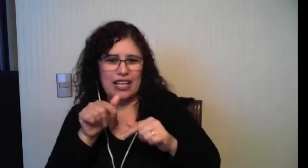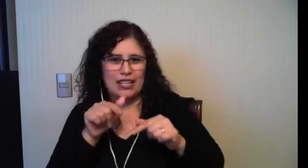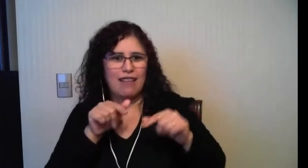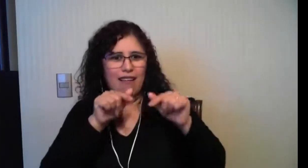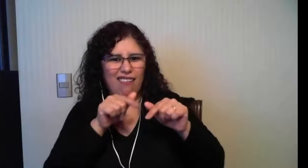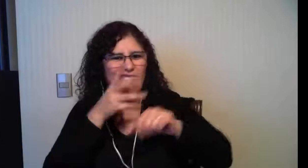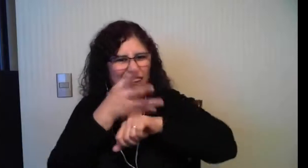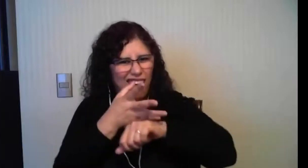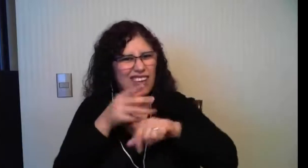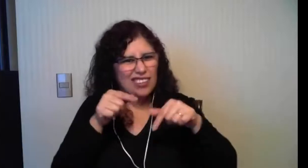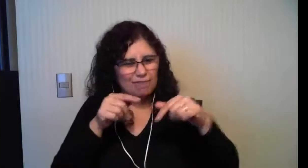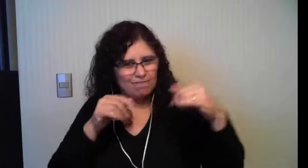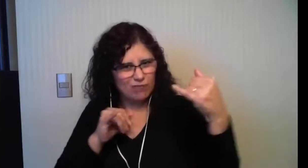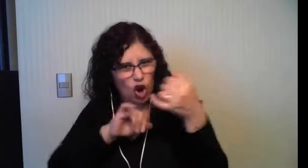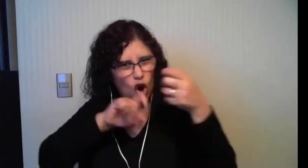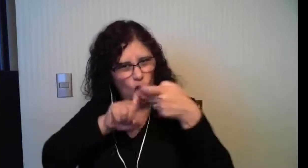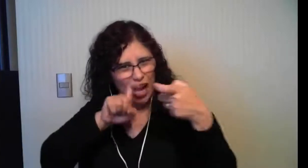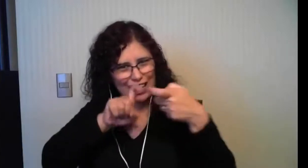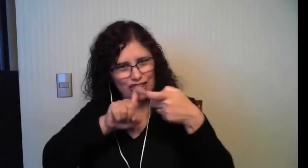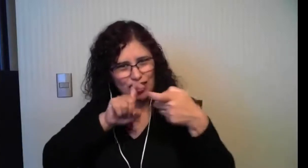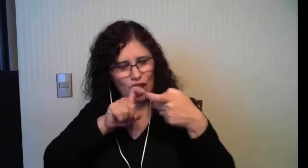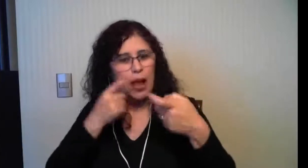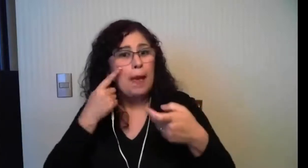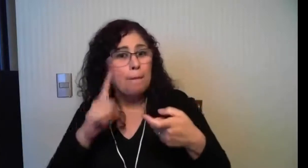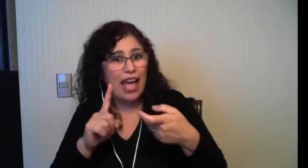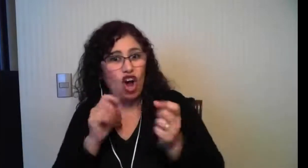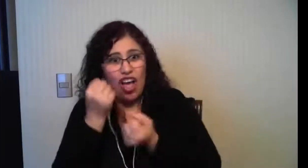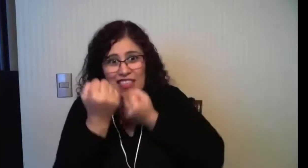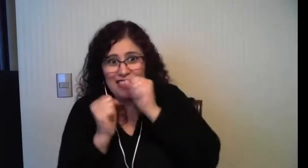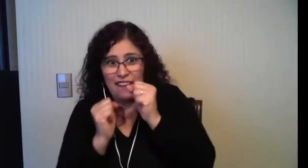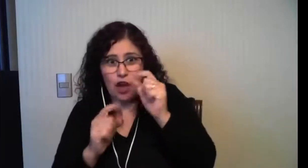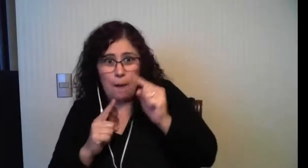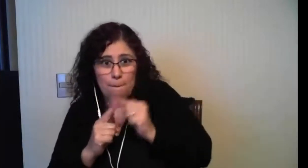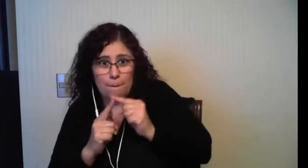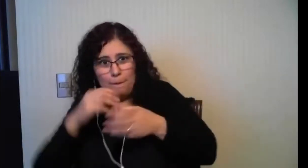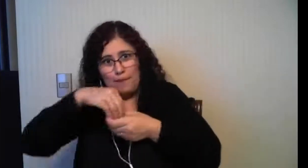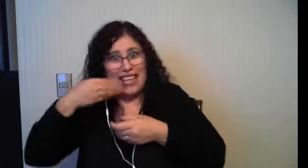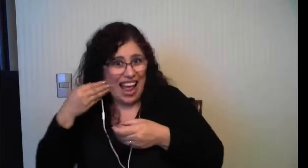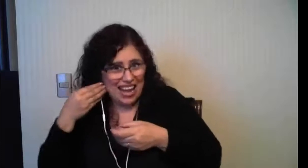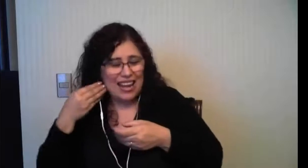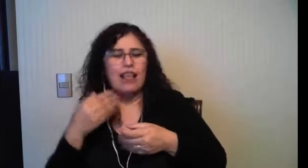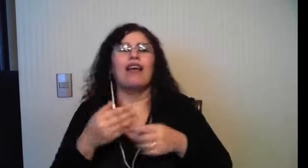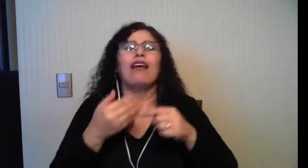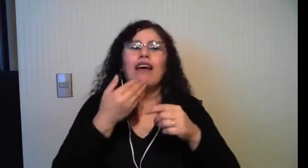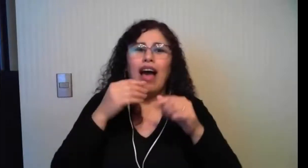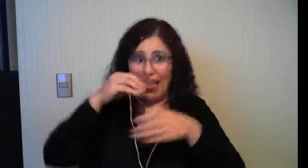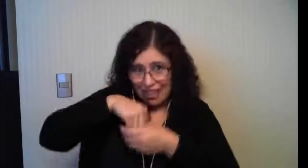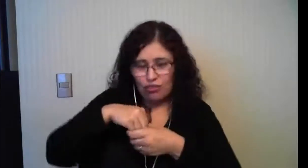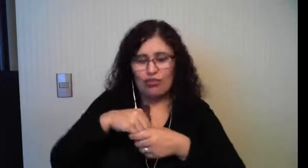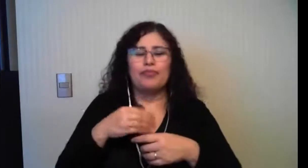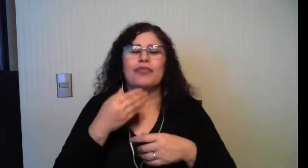¿ya? Pero el nervio espinal, ¿ya? Y los nervios craneales están formados por